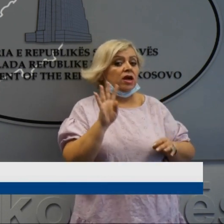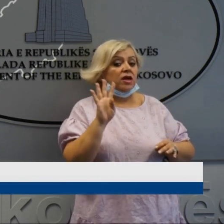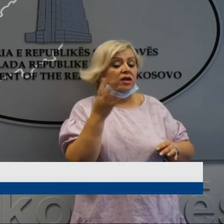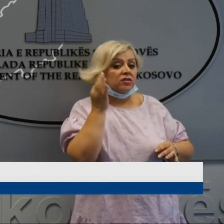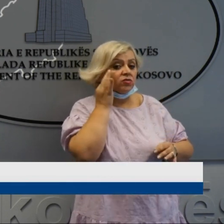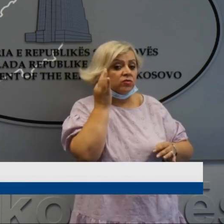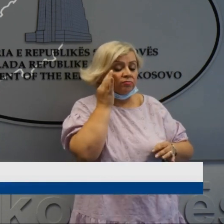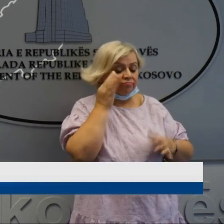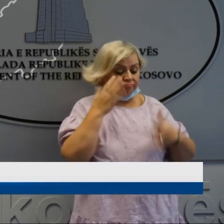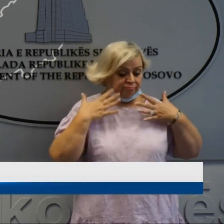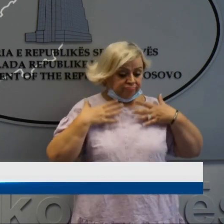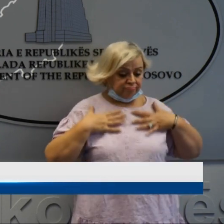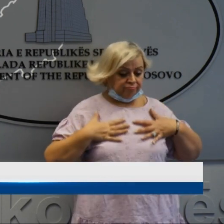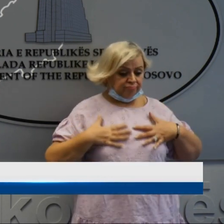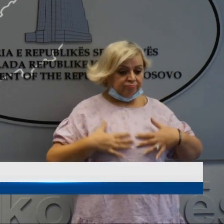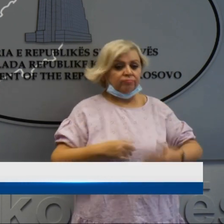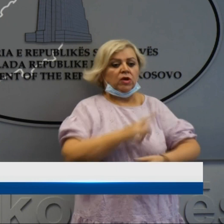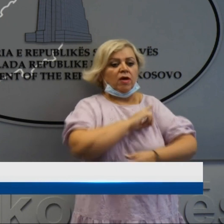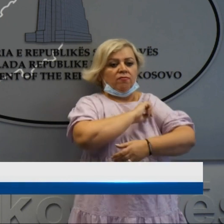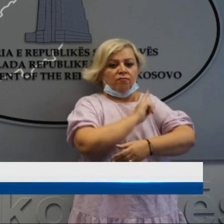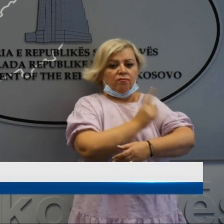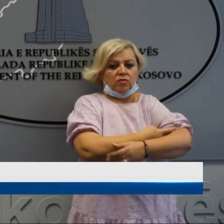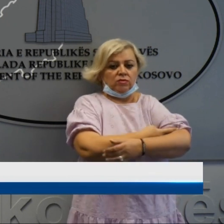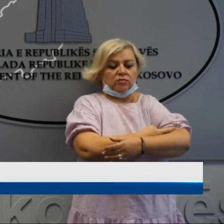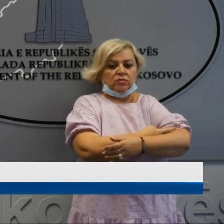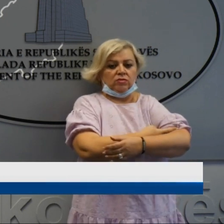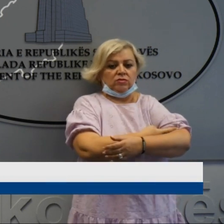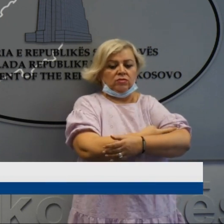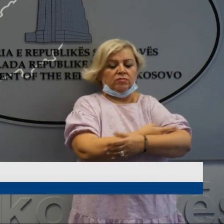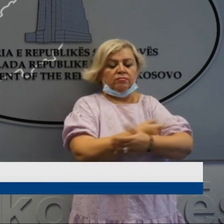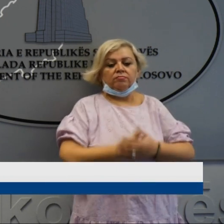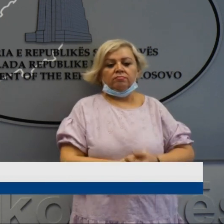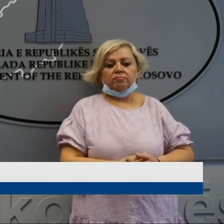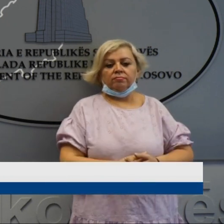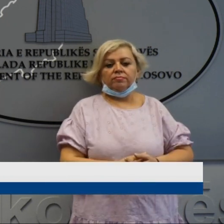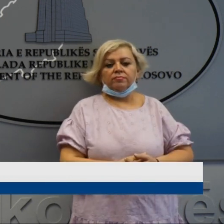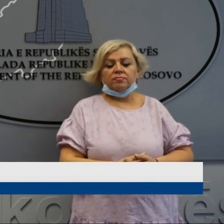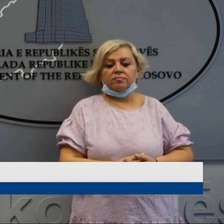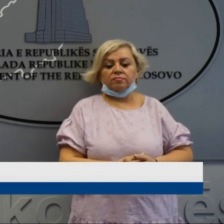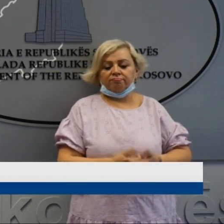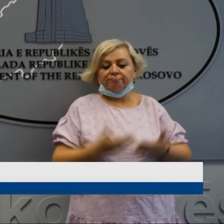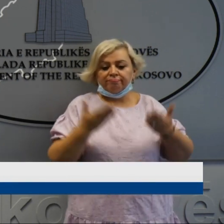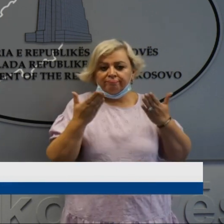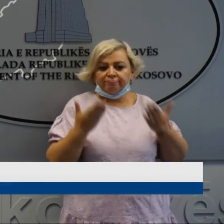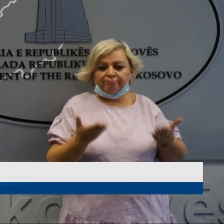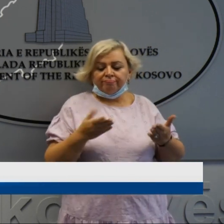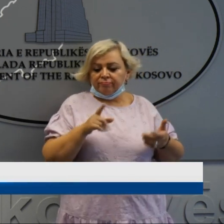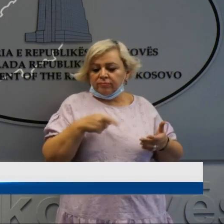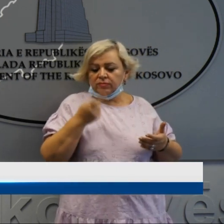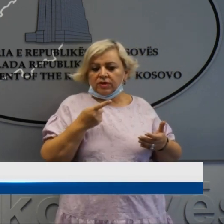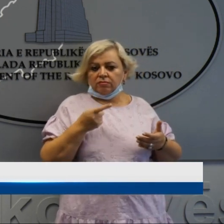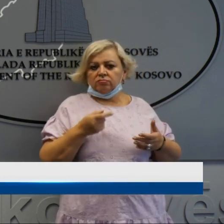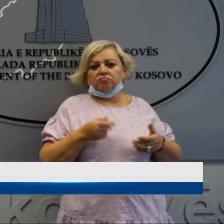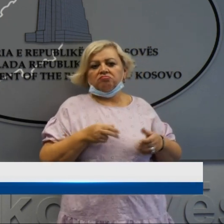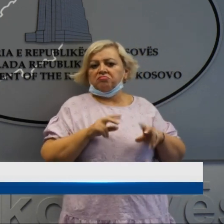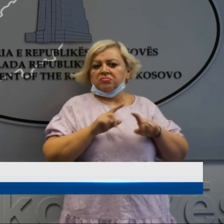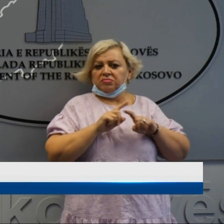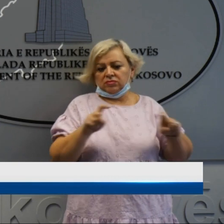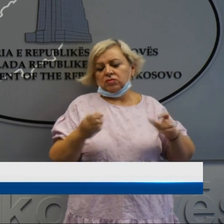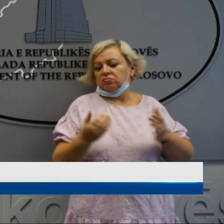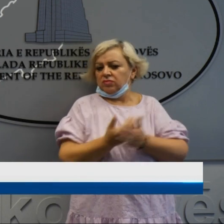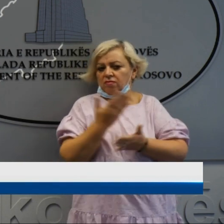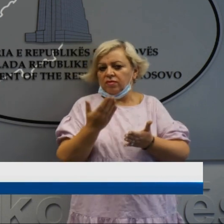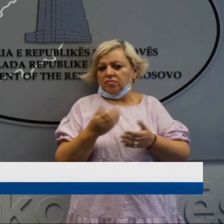që organizmi ta bëj imunitetin e vetë dhe vaksina ta bëj punën e vetë. Mirë po, kjo nuk do të thotë që nuk mund të infektohemi